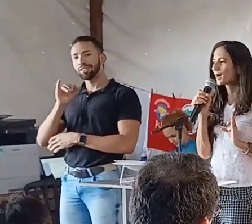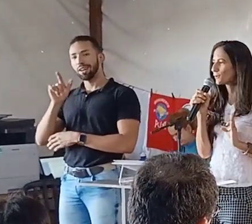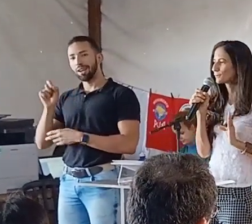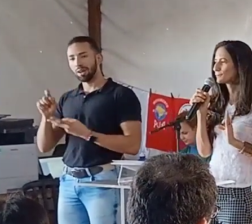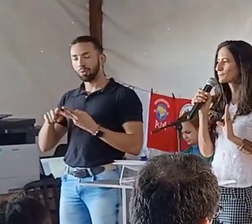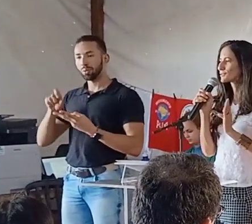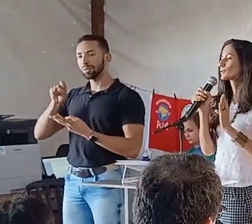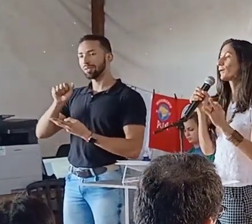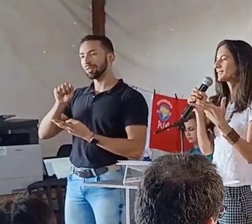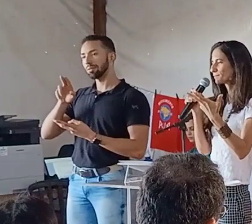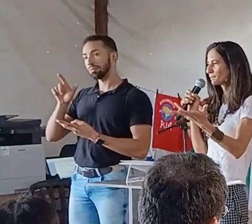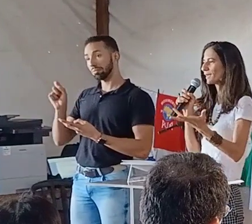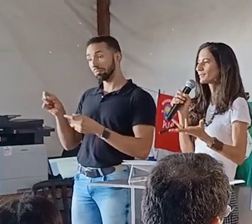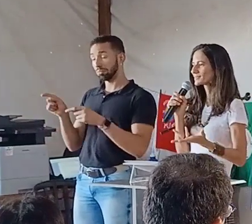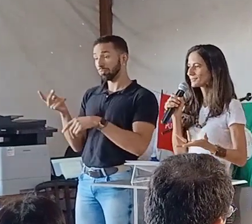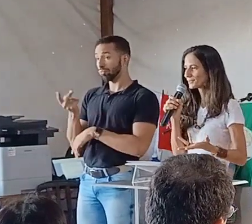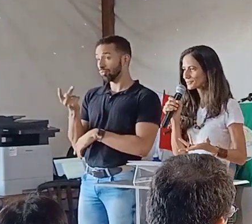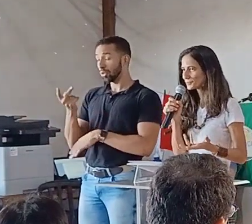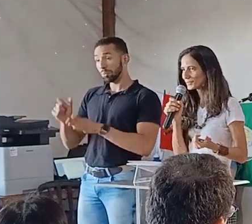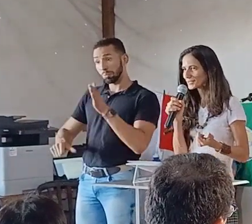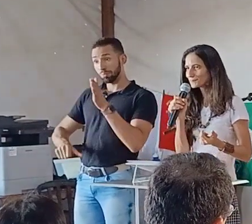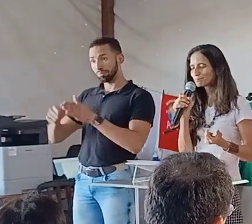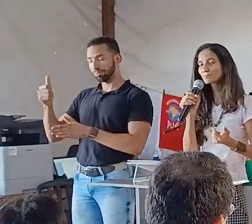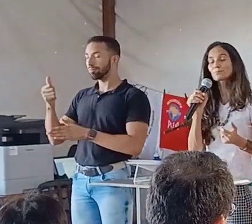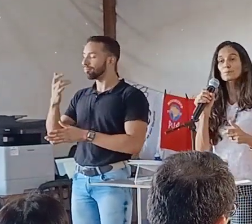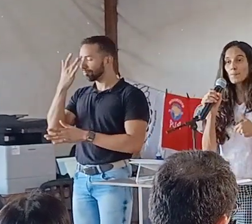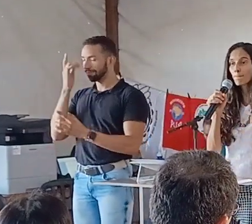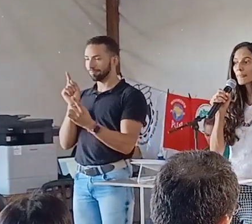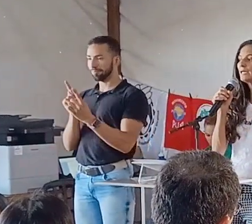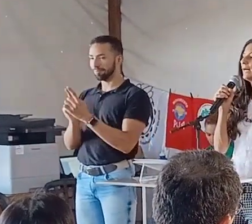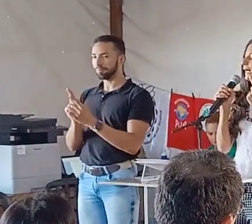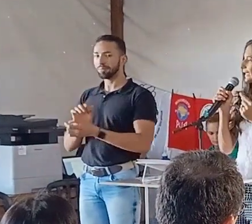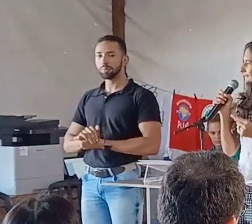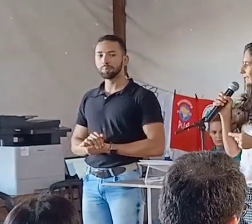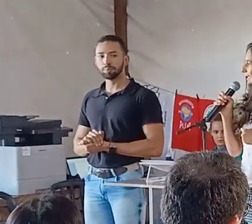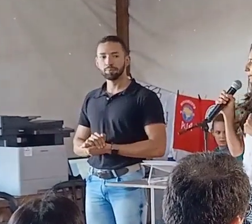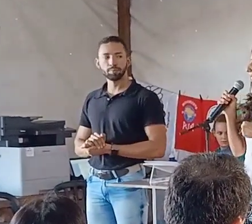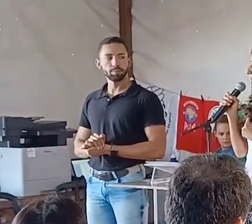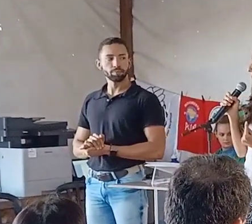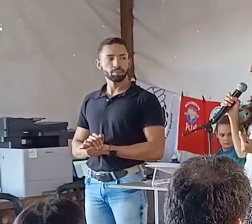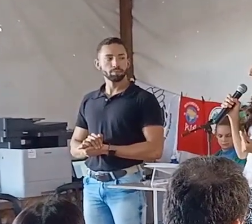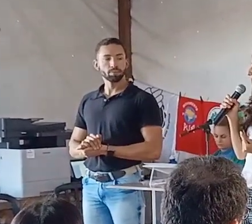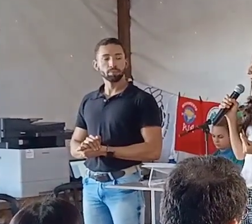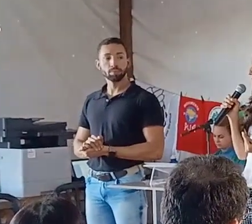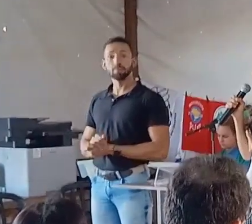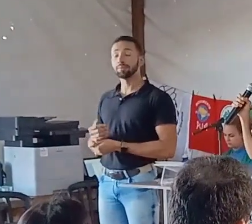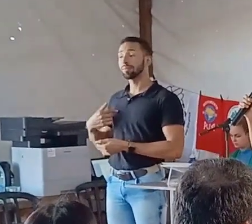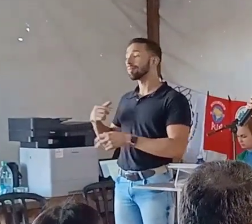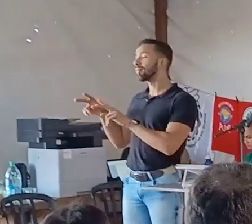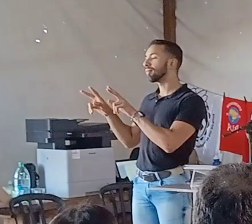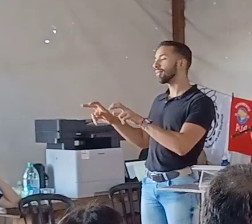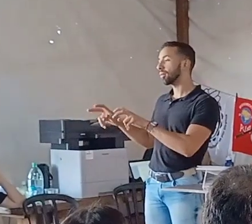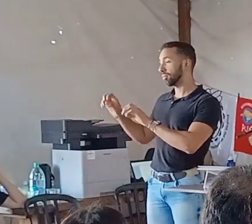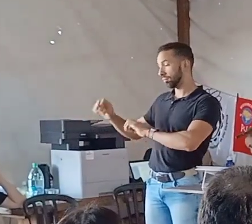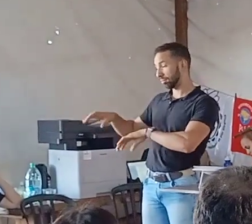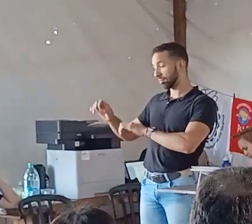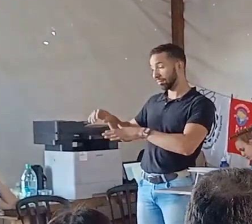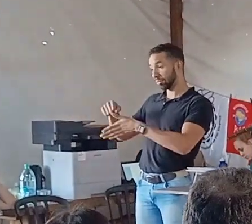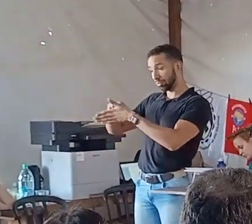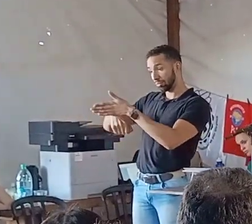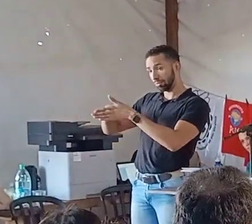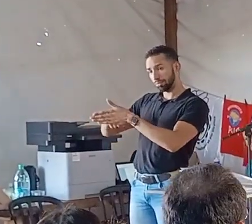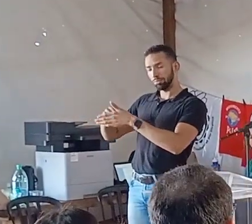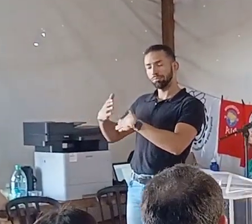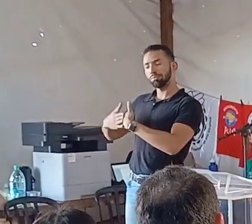Dr. Saulo, os dois primeiros defensores. Essa pauta da luta pela educação,